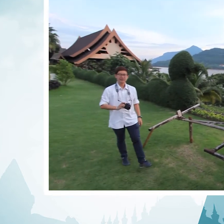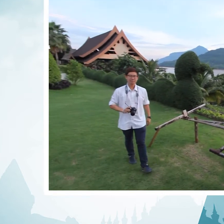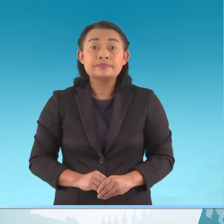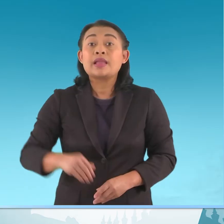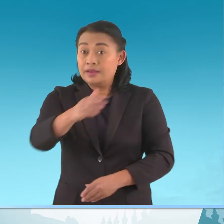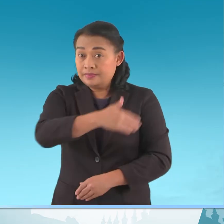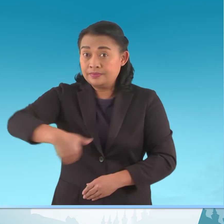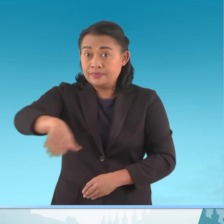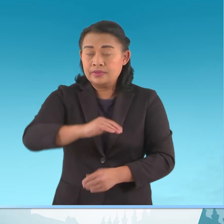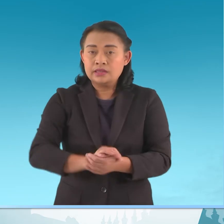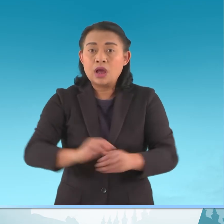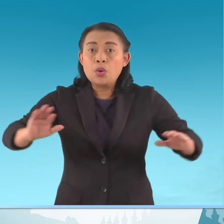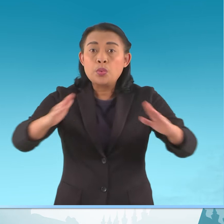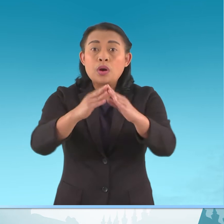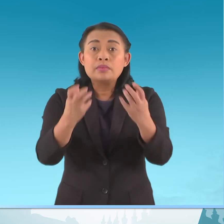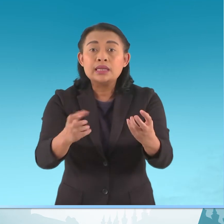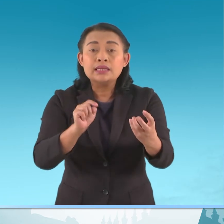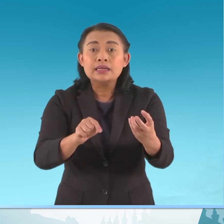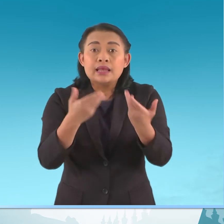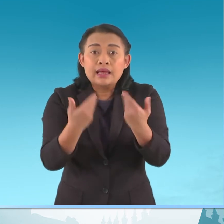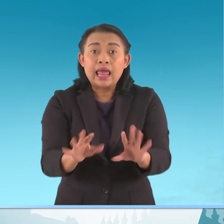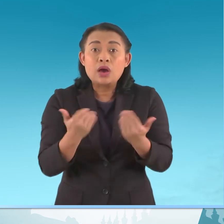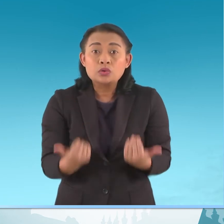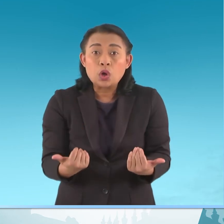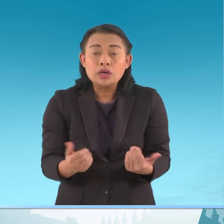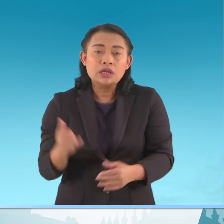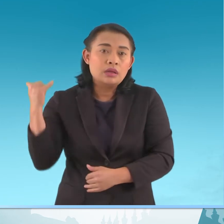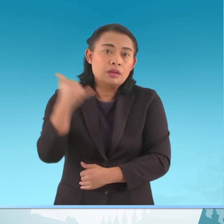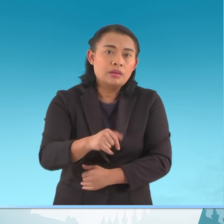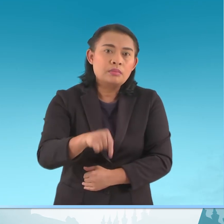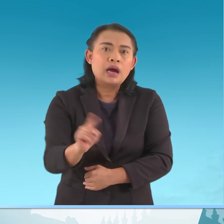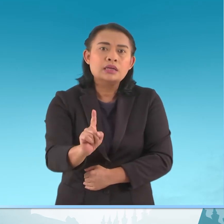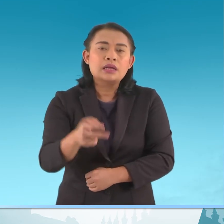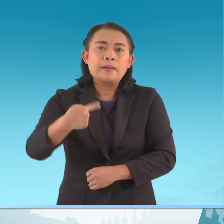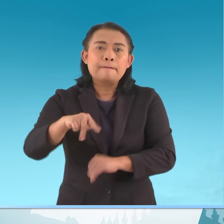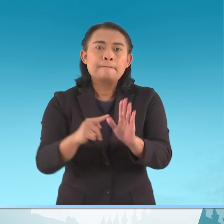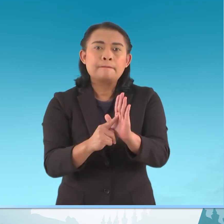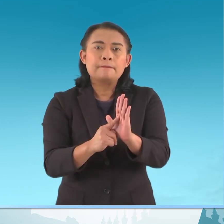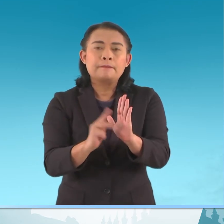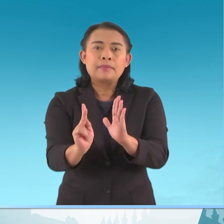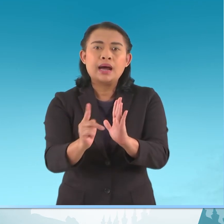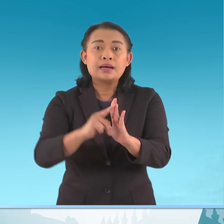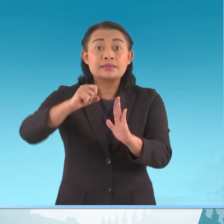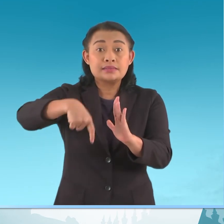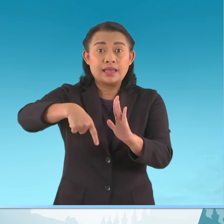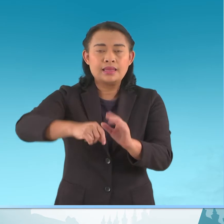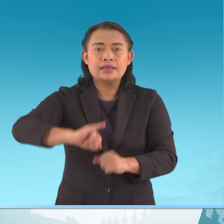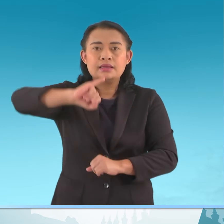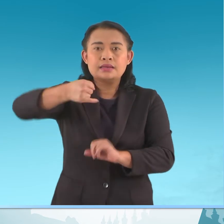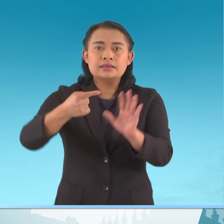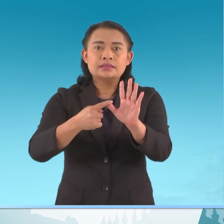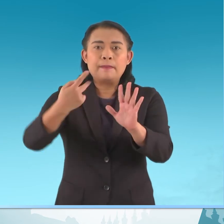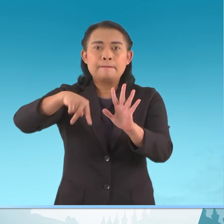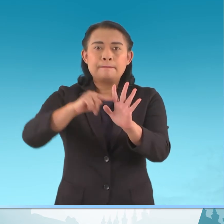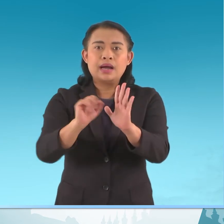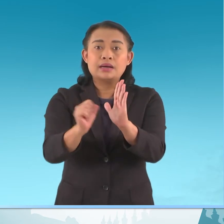ไม่ขึ้นครับจะปราสาทหัวหินรูปประสาทเรือนหินนะคะตอนนี้เราเดินทางมาถึงปากเซจำปาสักเรียบร้อยแล้วครับ